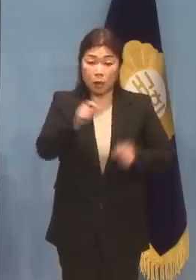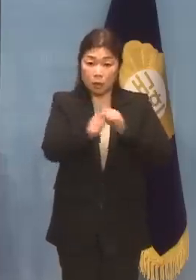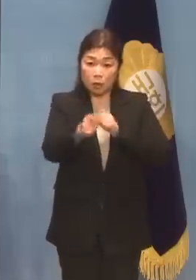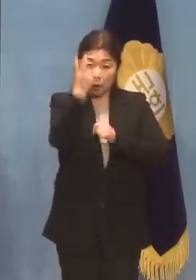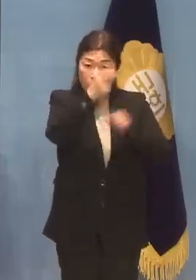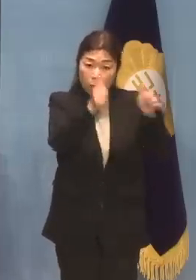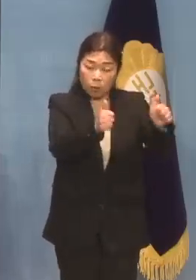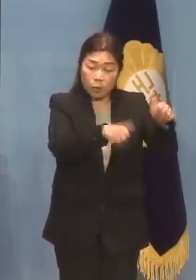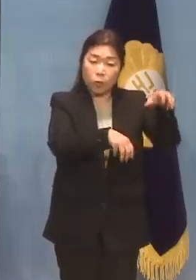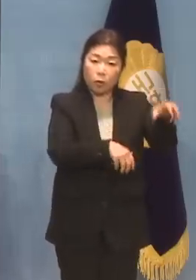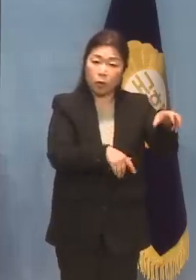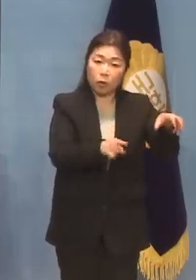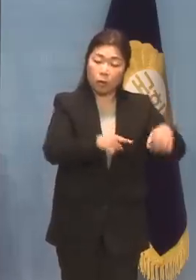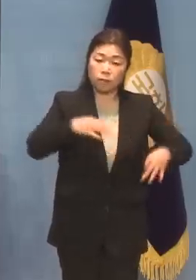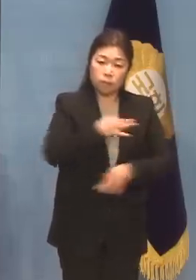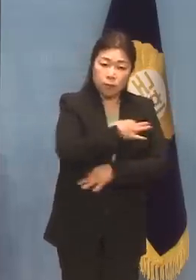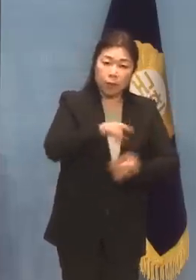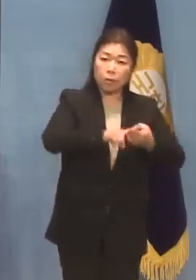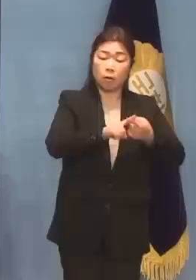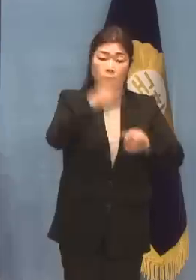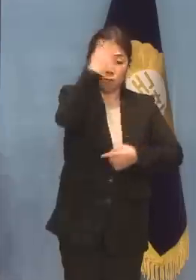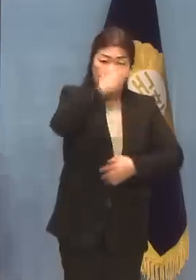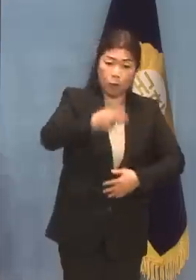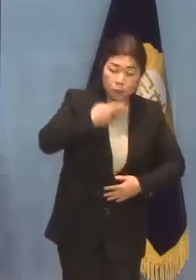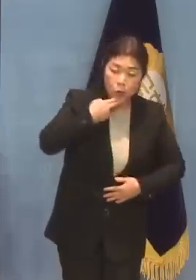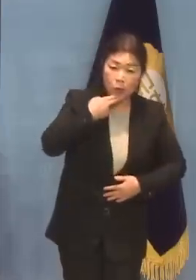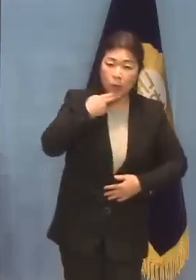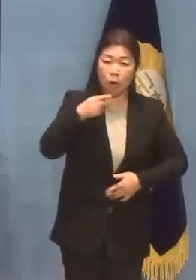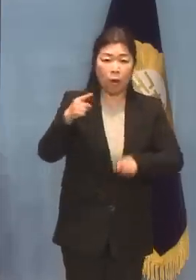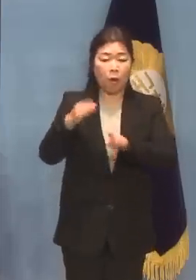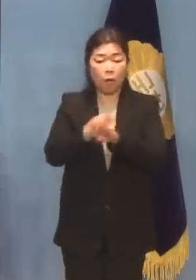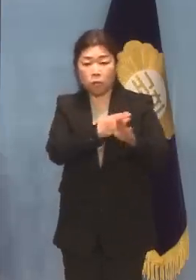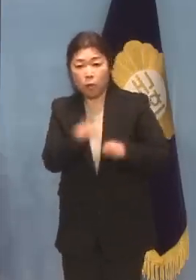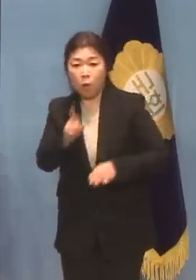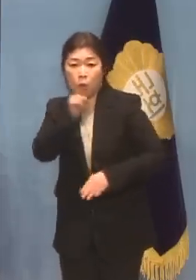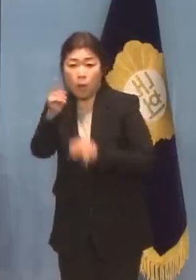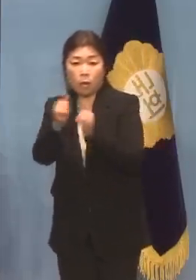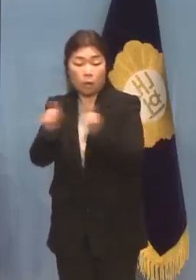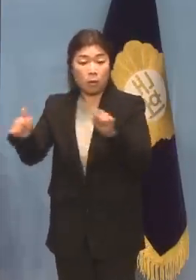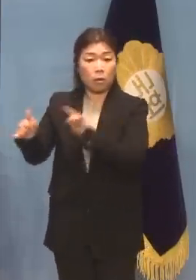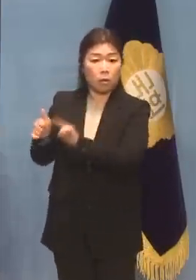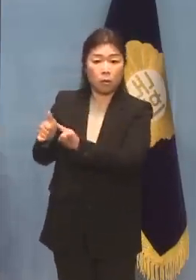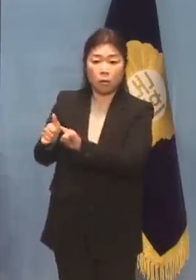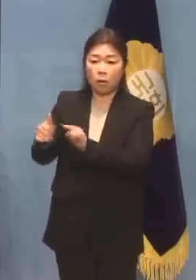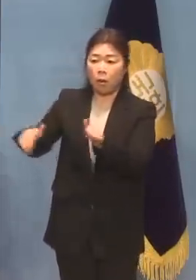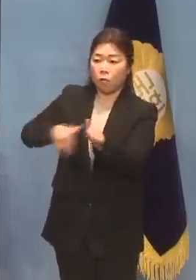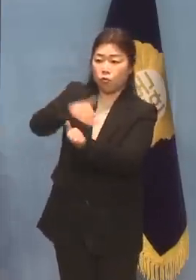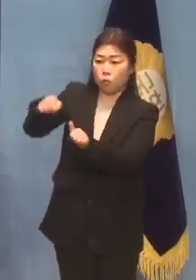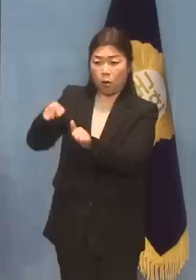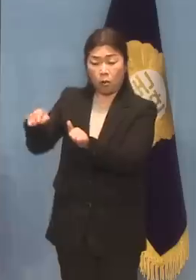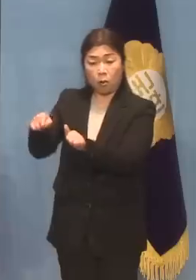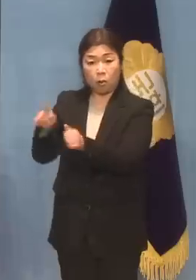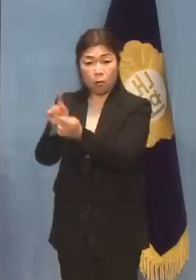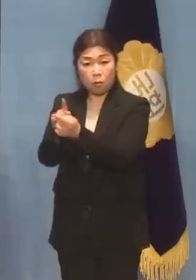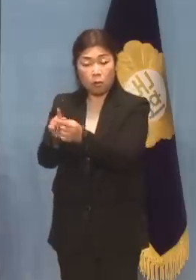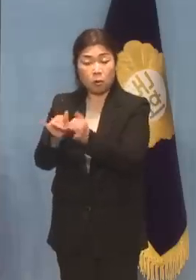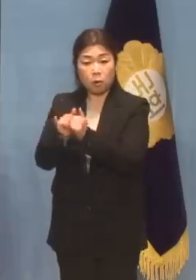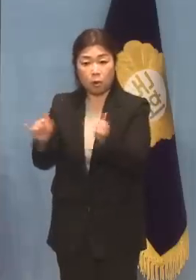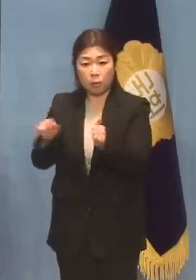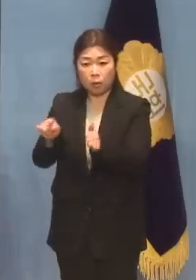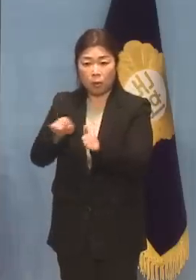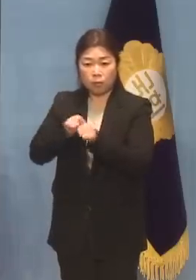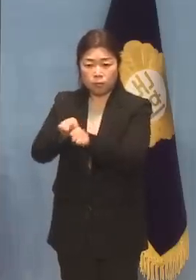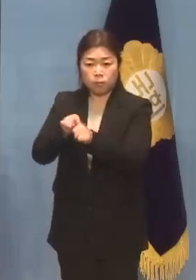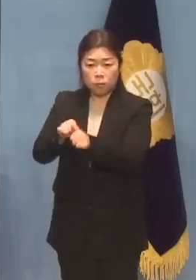대형 토착비리 수사는 내팽개치고 엉뚱하게도 고발인 김흥태 씨의 주변인들을 상대로